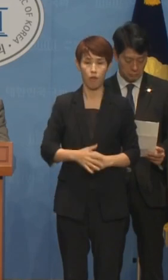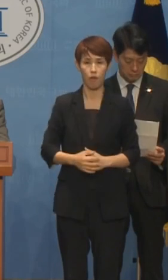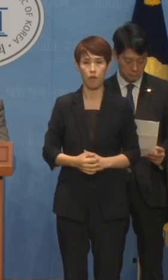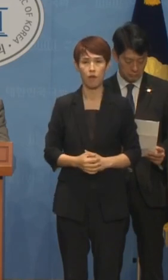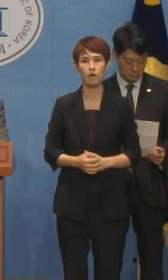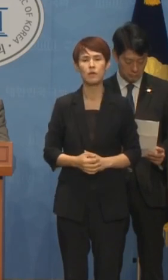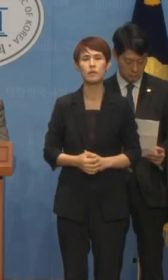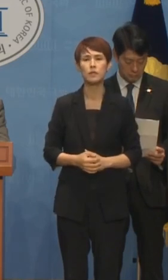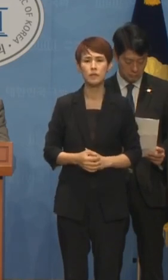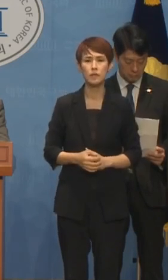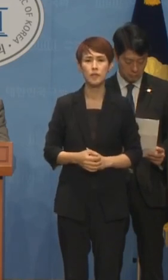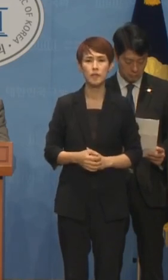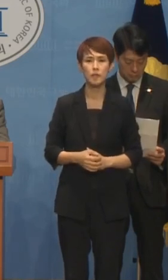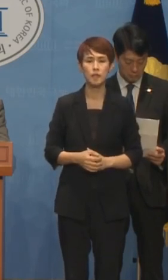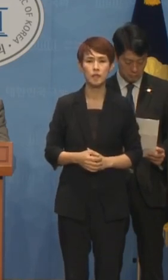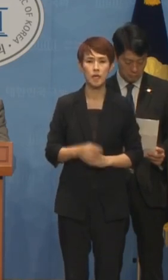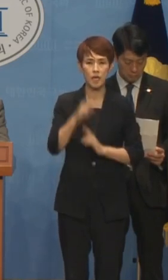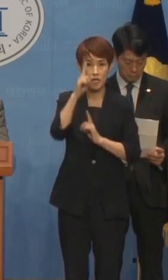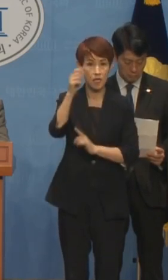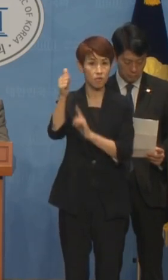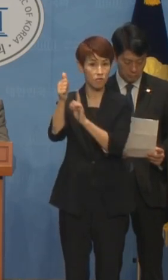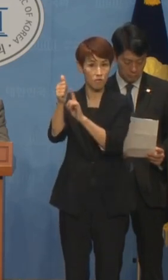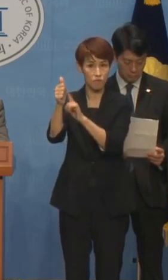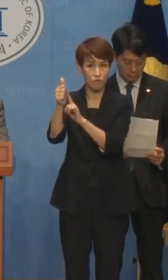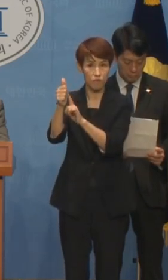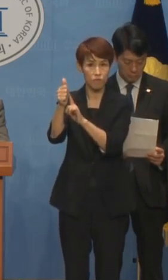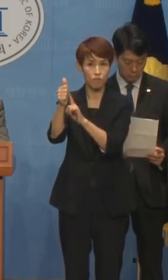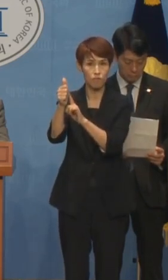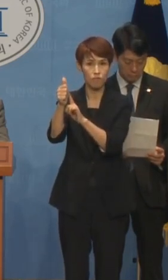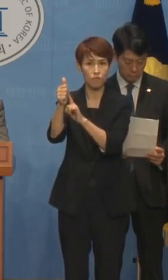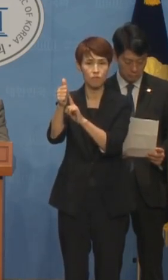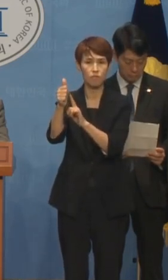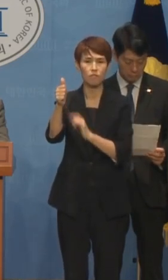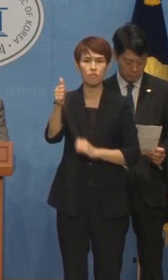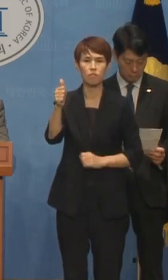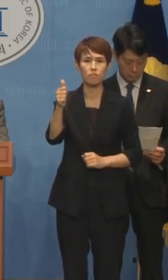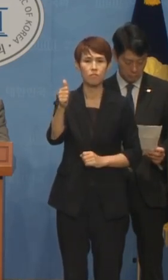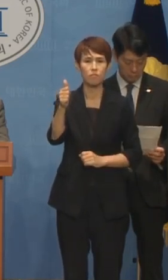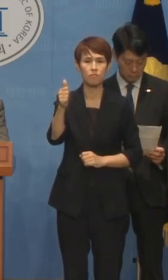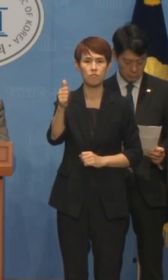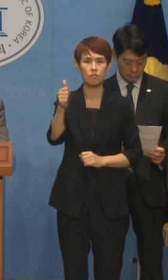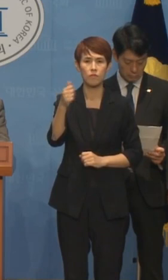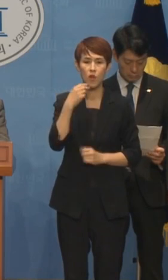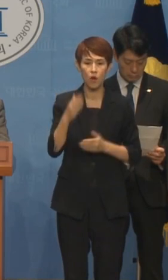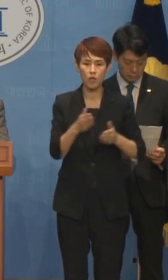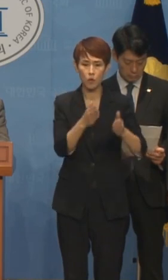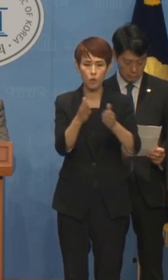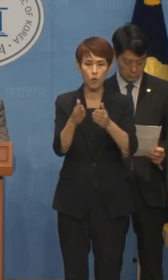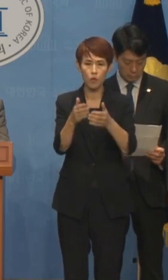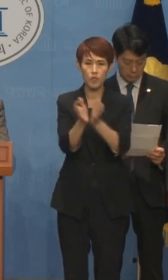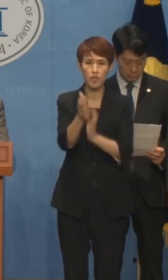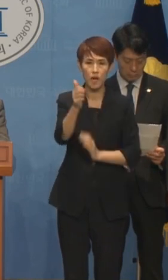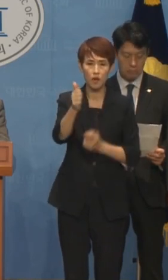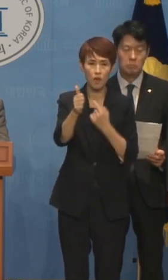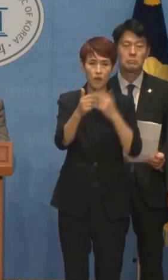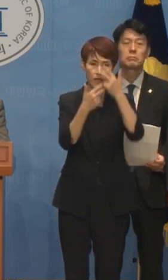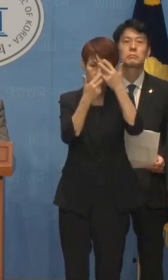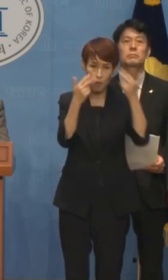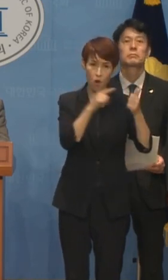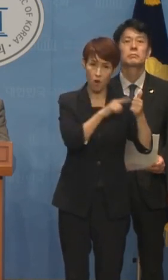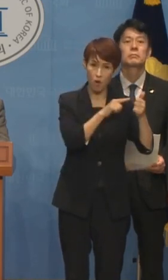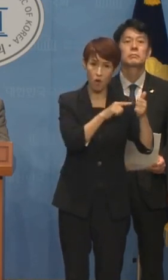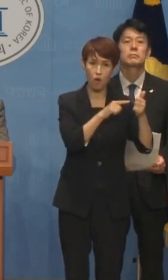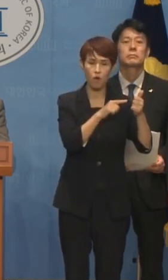바로 이 시점에 이화영 전 부지사의 당시 경기도지사였던 이재명